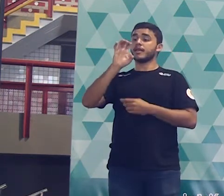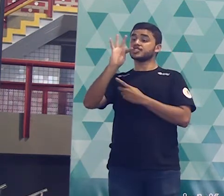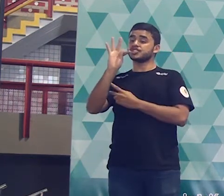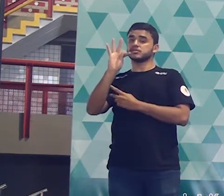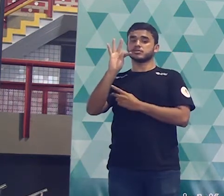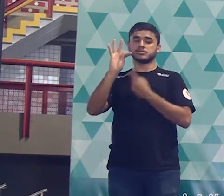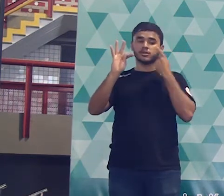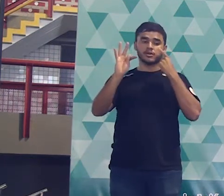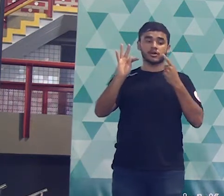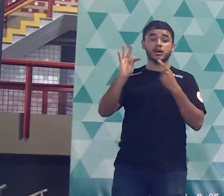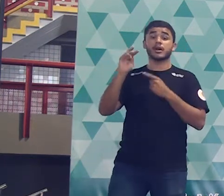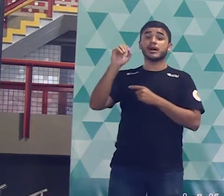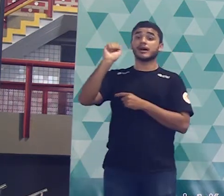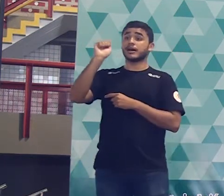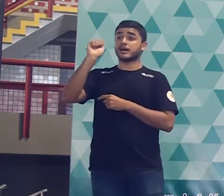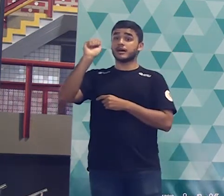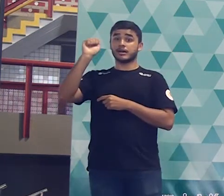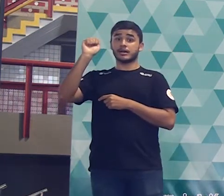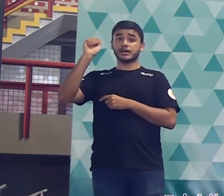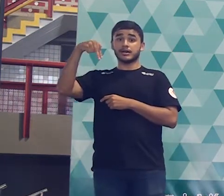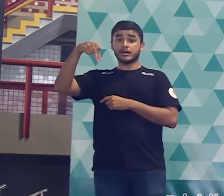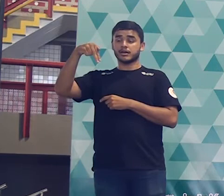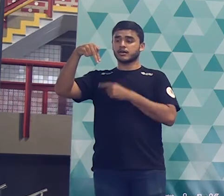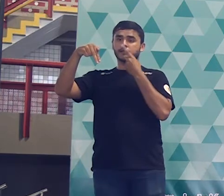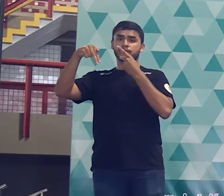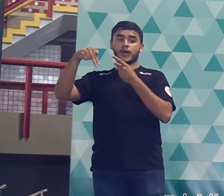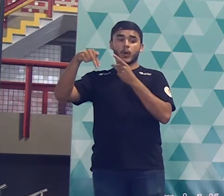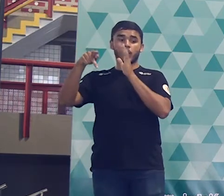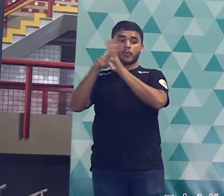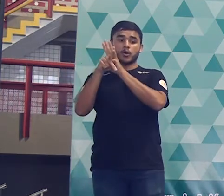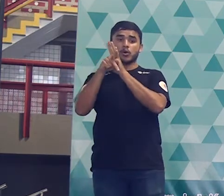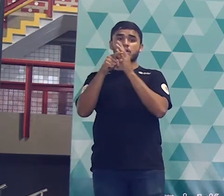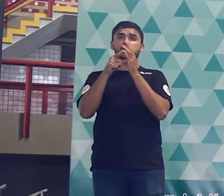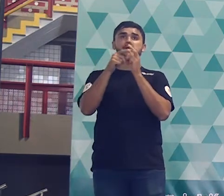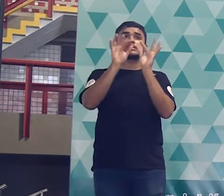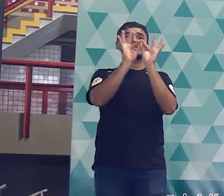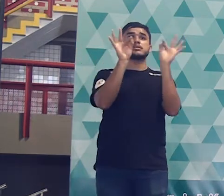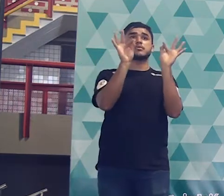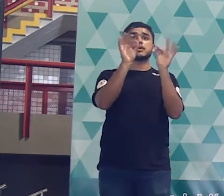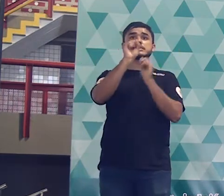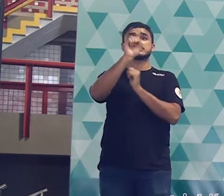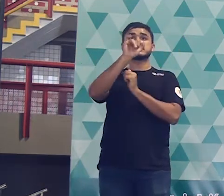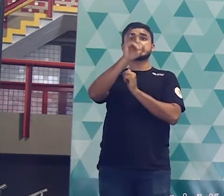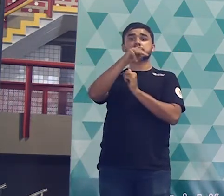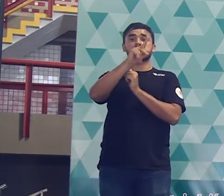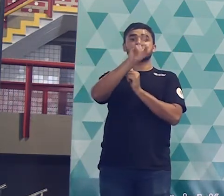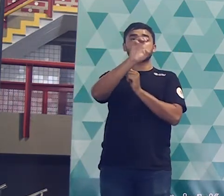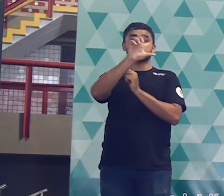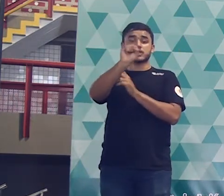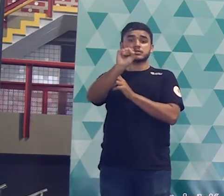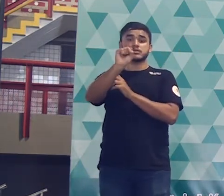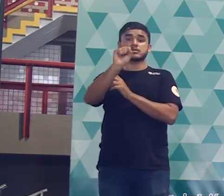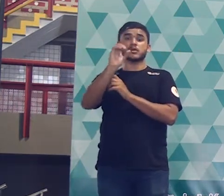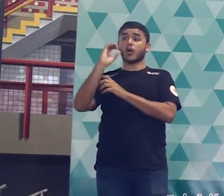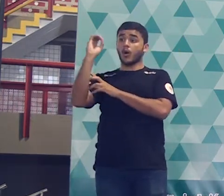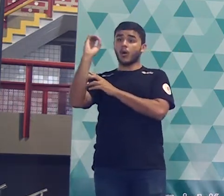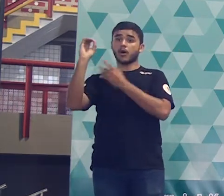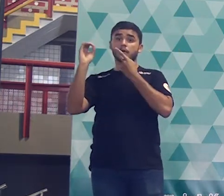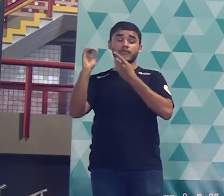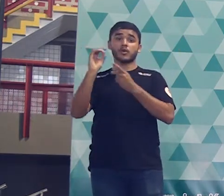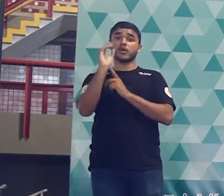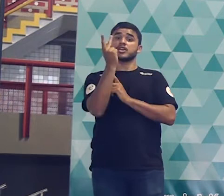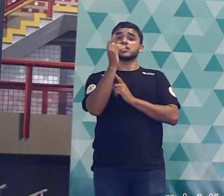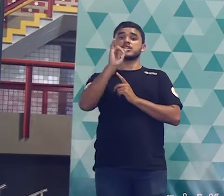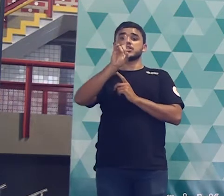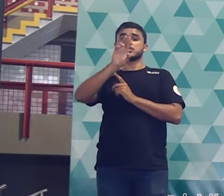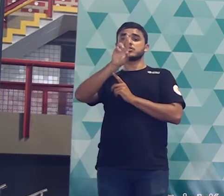hidrocarboneto. Mais 20,2 quilocalorias. Quando tem sinal de mais, é porque além do produto, você produziu essa